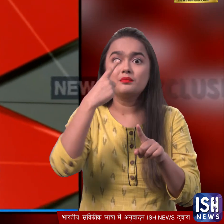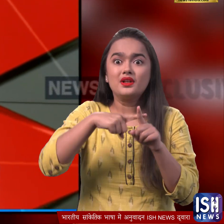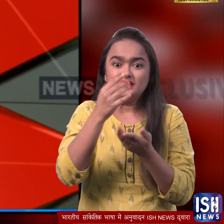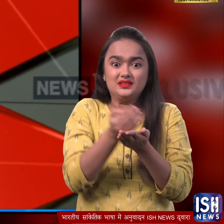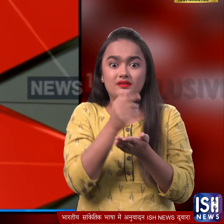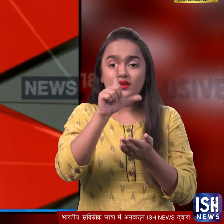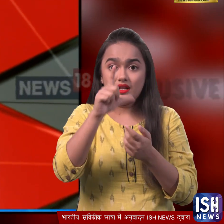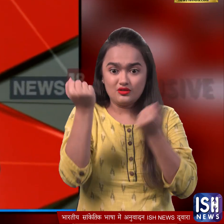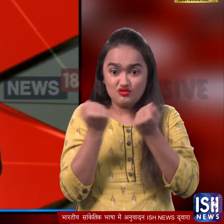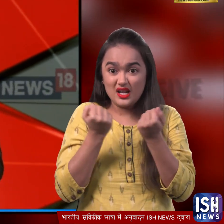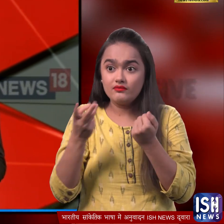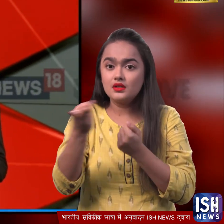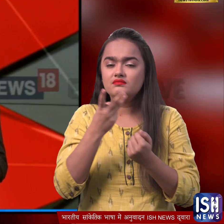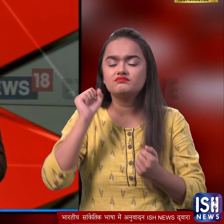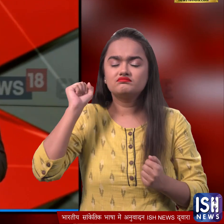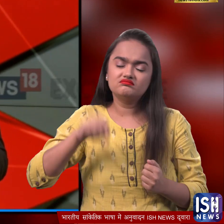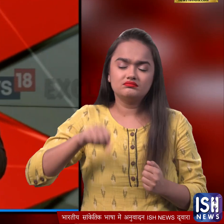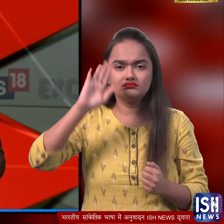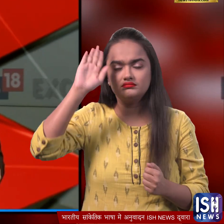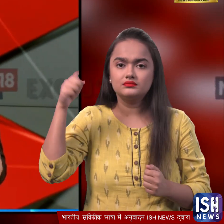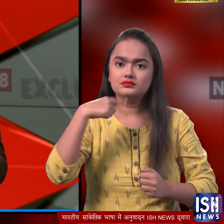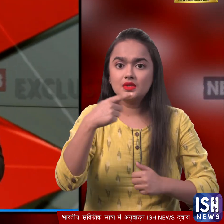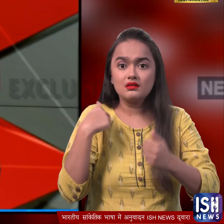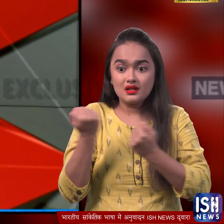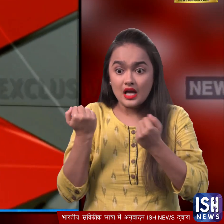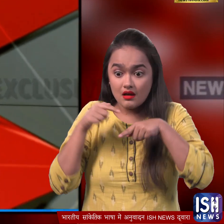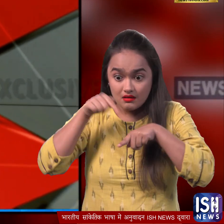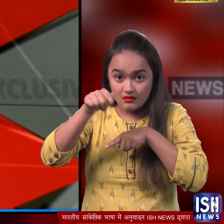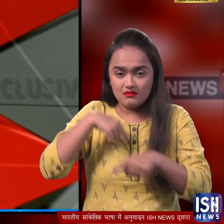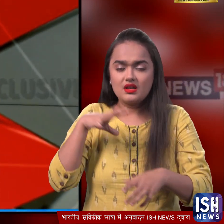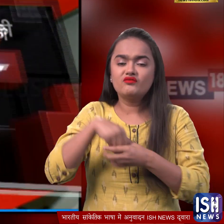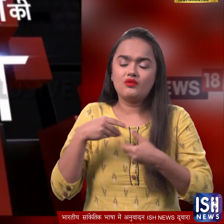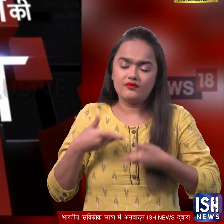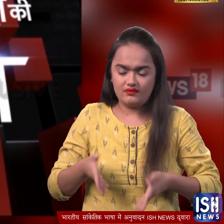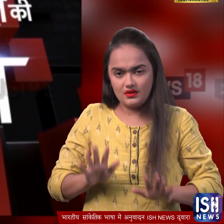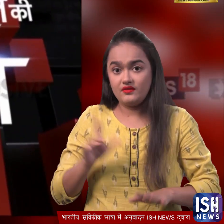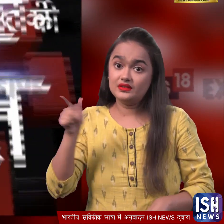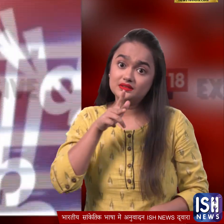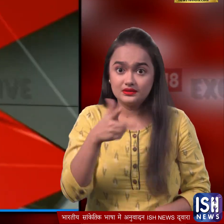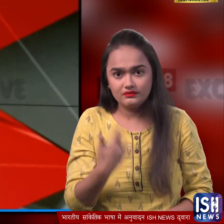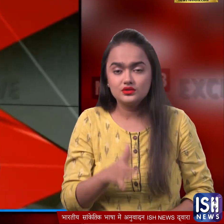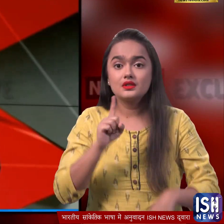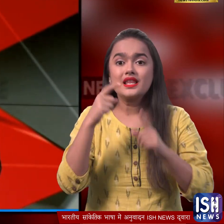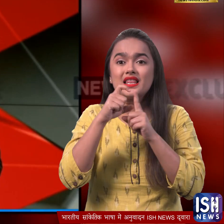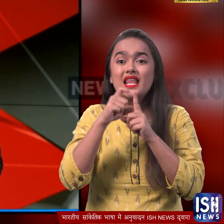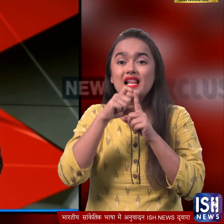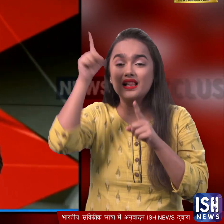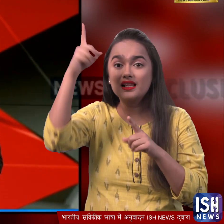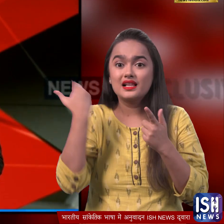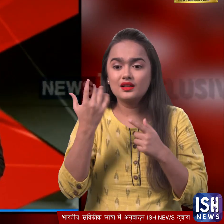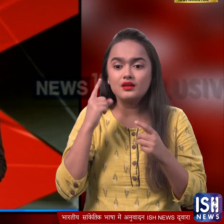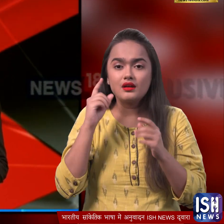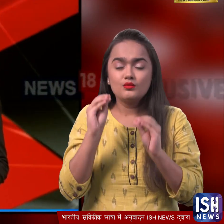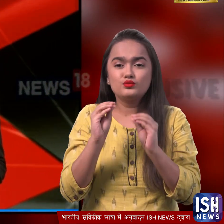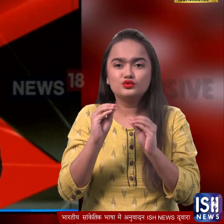सुरक्षाकर्मी लतीफ और ड्राइवर शेखर ने कबूल किया कि वो गाड़ियों के उस काफिले में मौजूद थे। दिल्ली में छठ पूजा के आयोजन